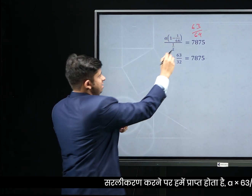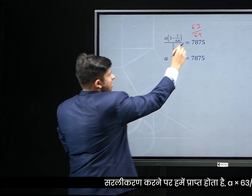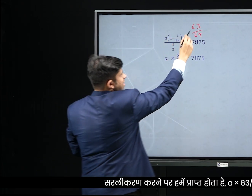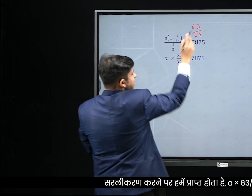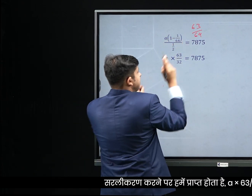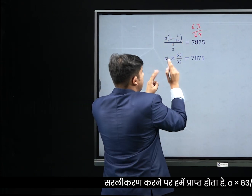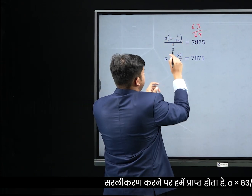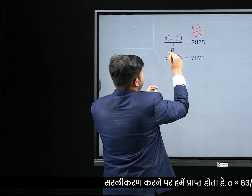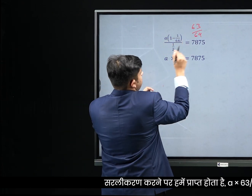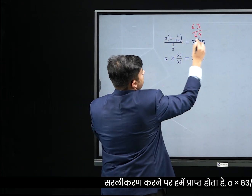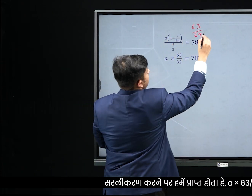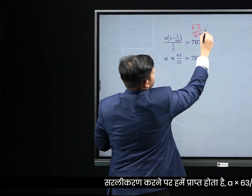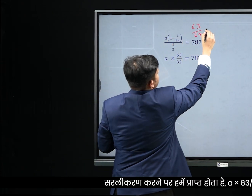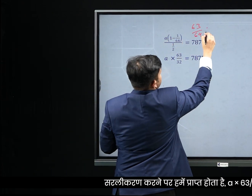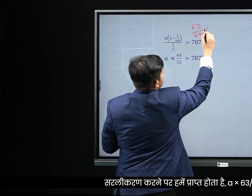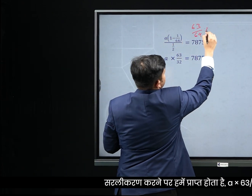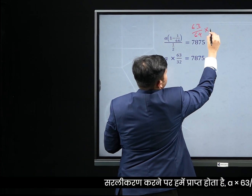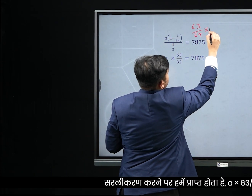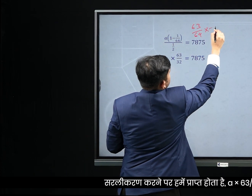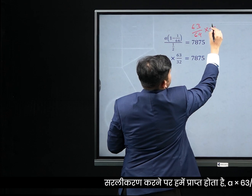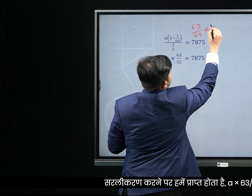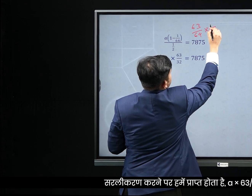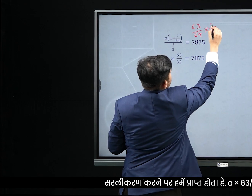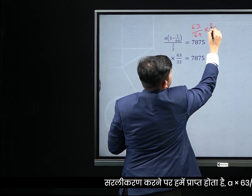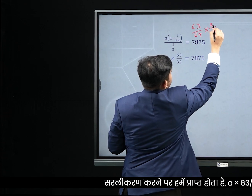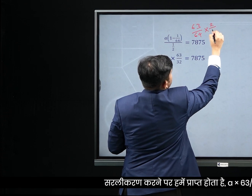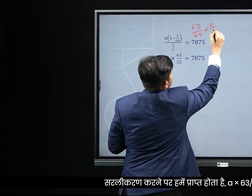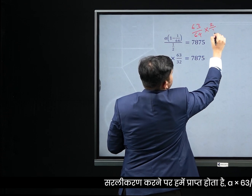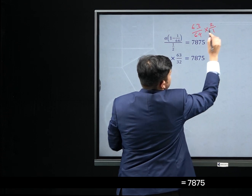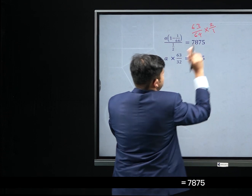सरलीकरण करने पर हमें प्राप्त होता है 63 बटा 32